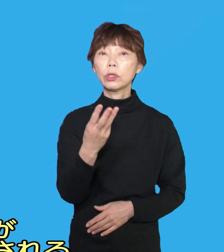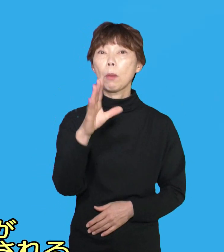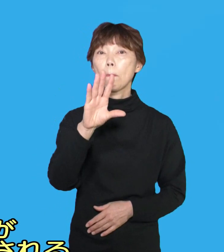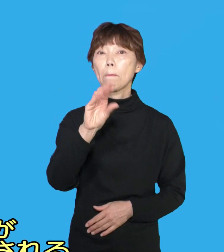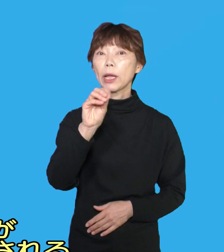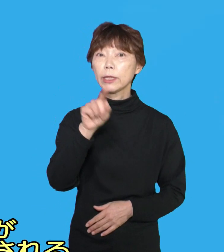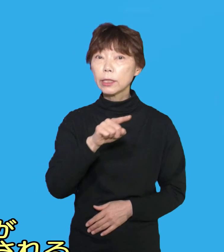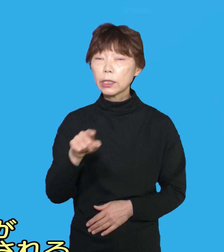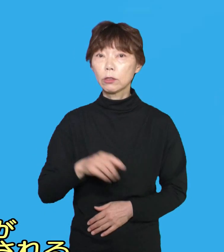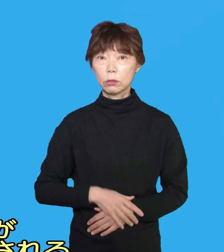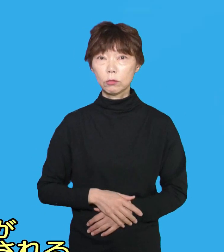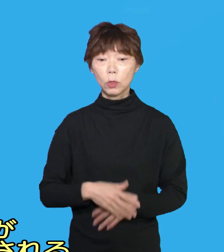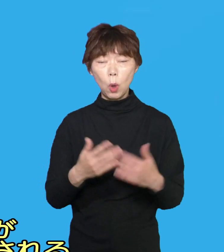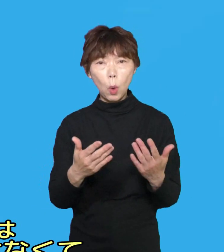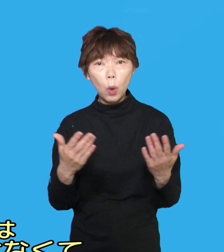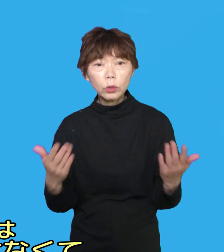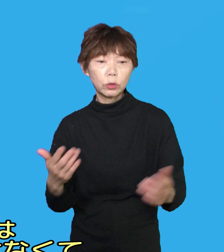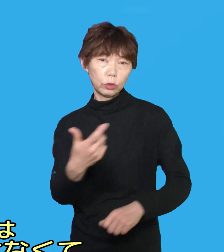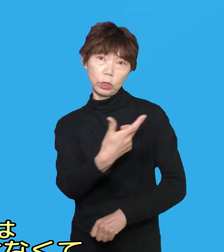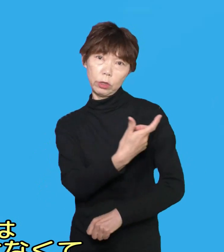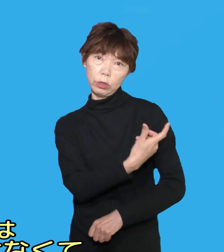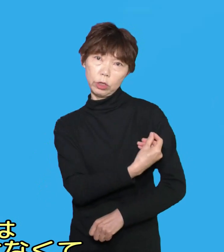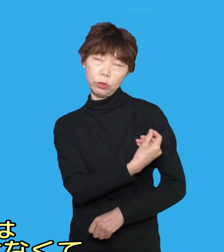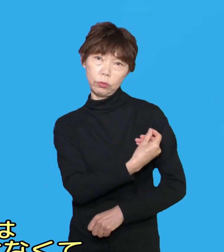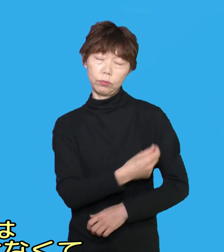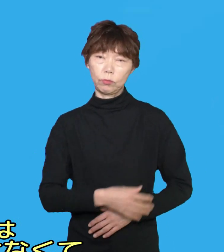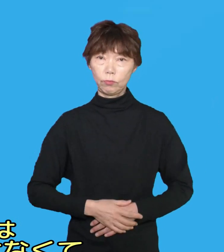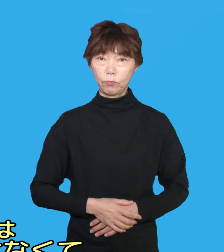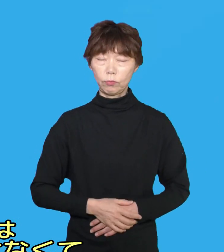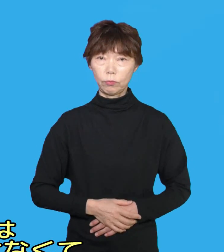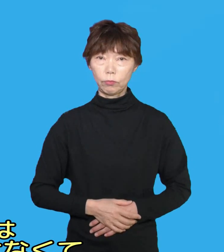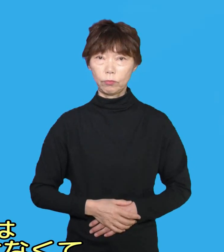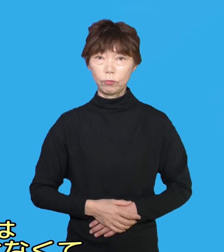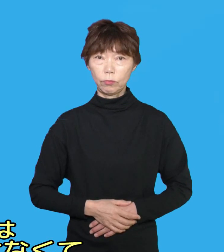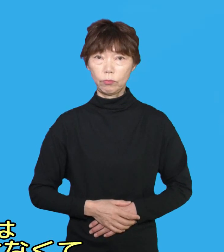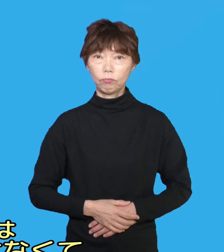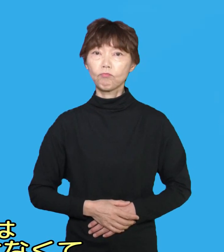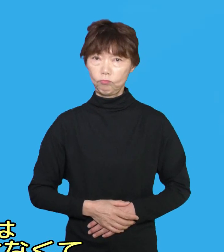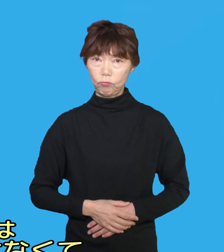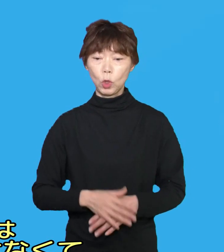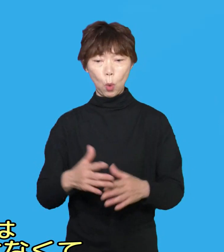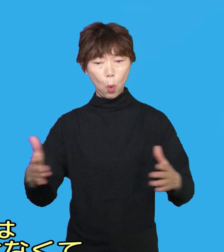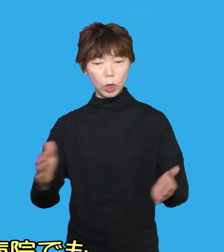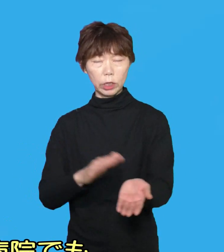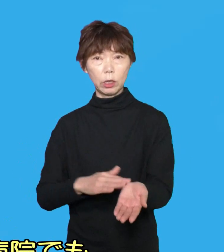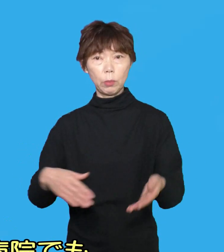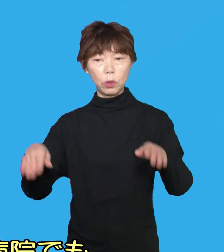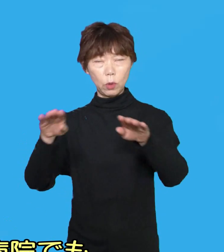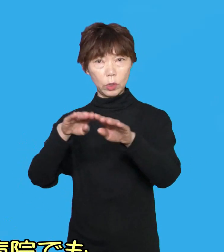がワクチン接種をされると。でそうするとこれは基幹病院だけではなくて、